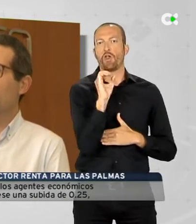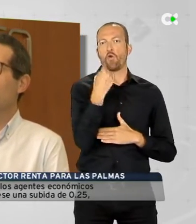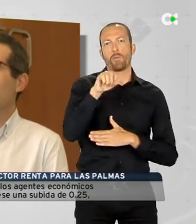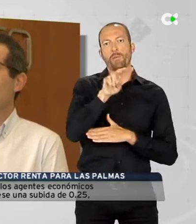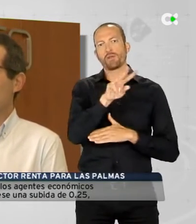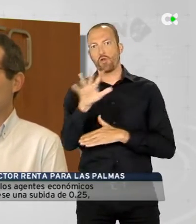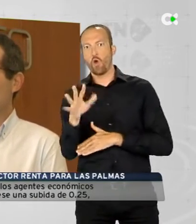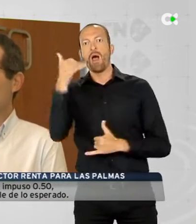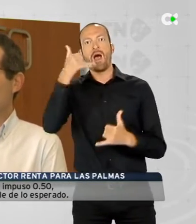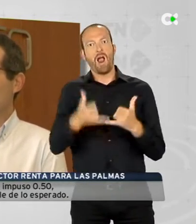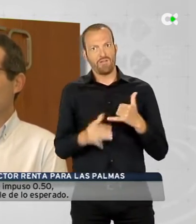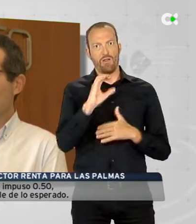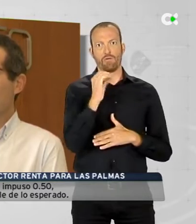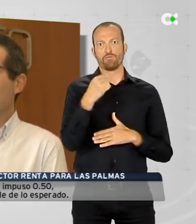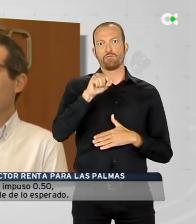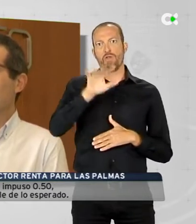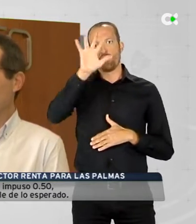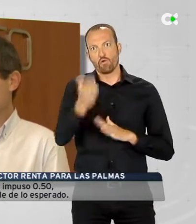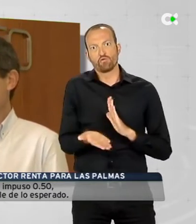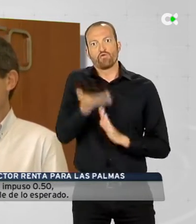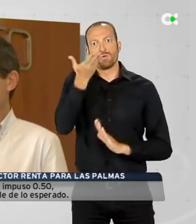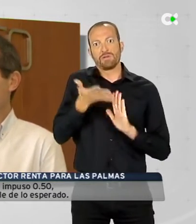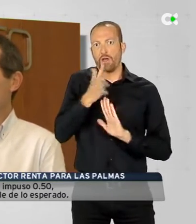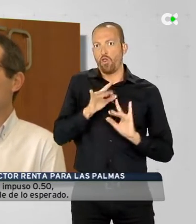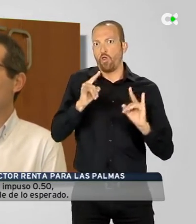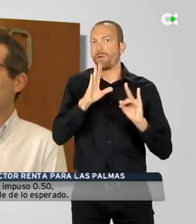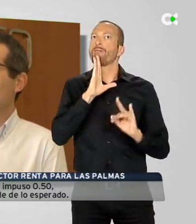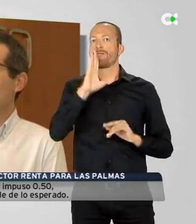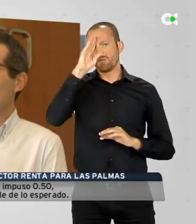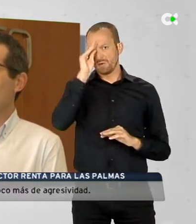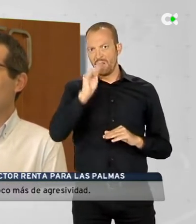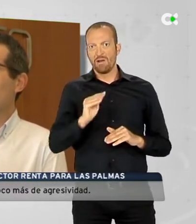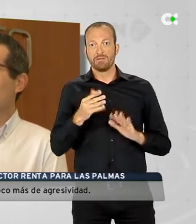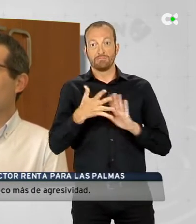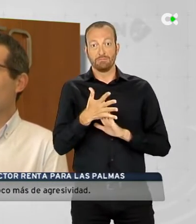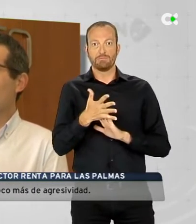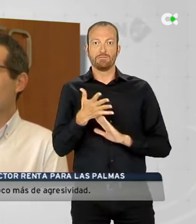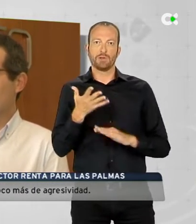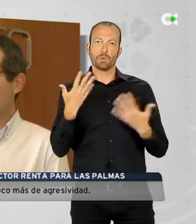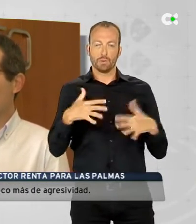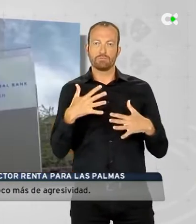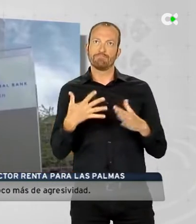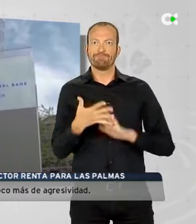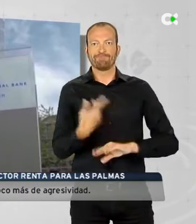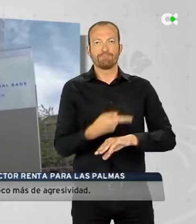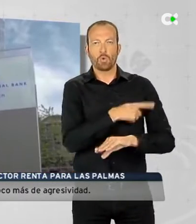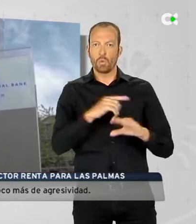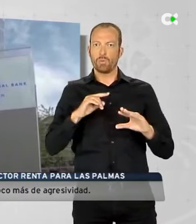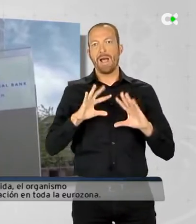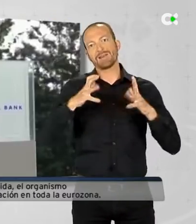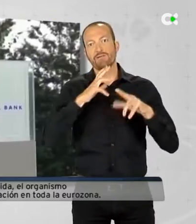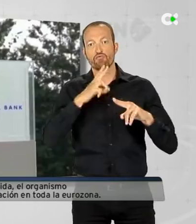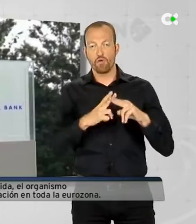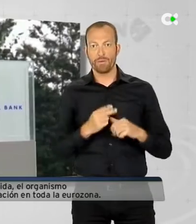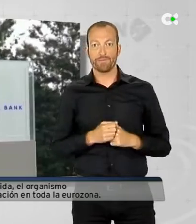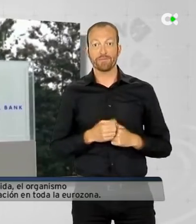0,25, al final se impuso 0,50, que es el doble de lo esperado, eso traslada como un poco más de agresividad. Con esta subida,